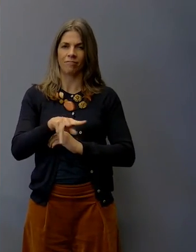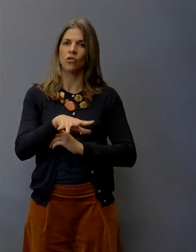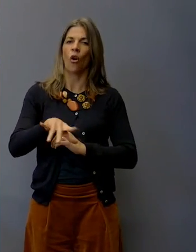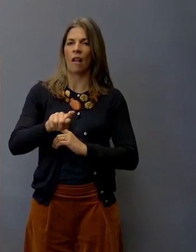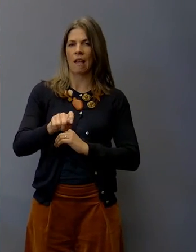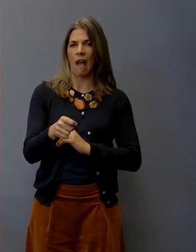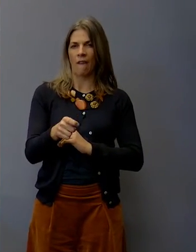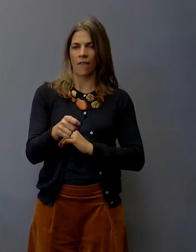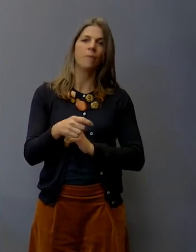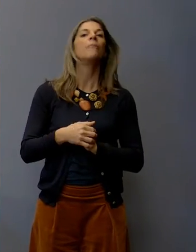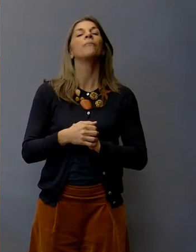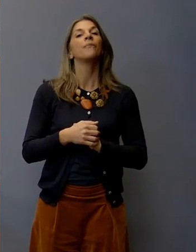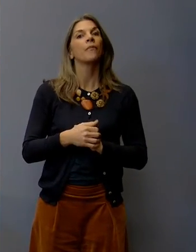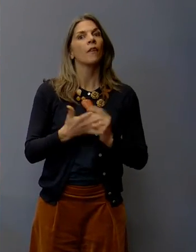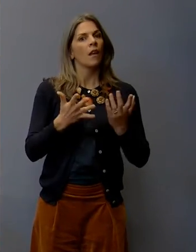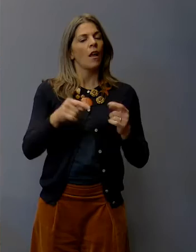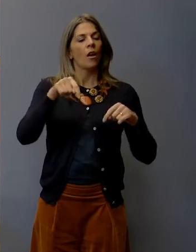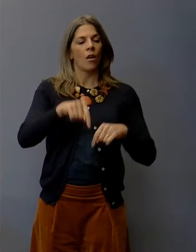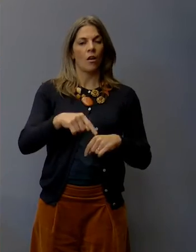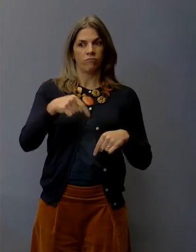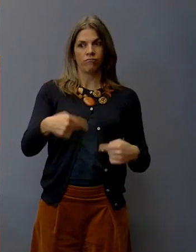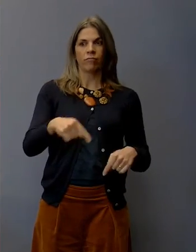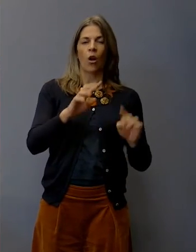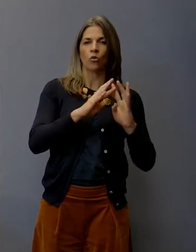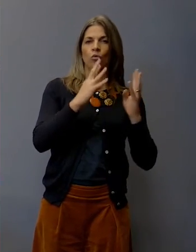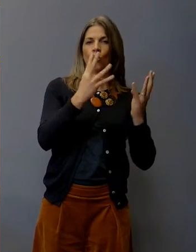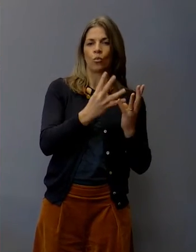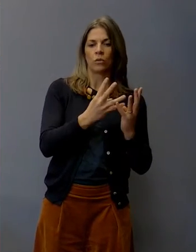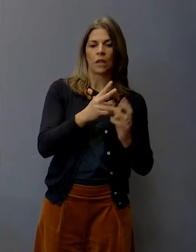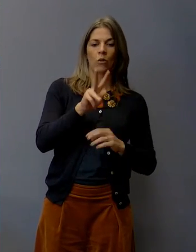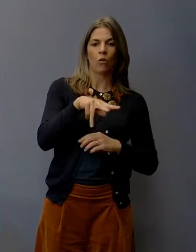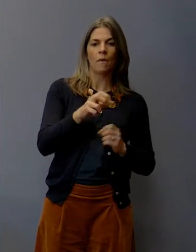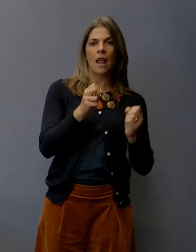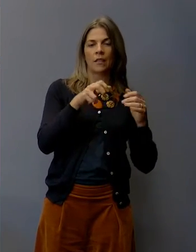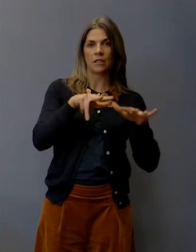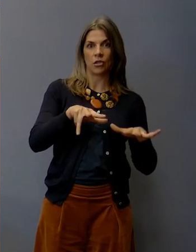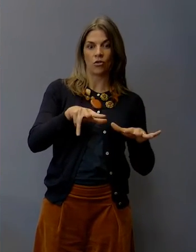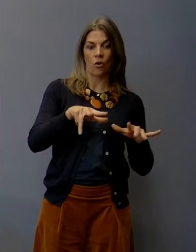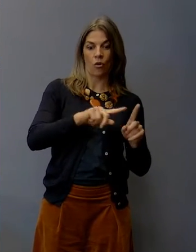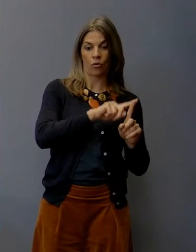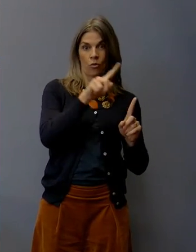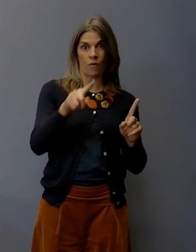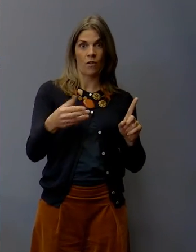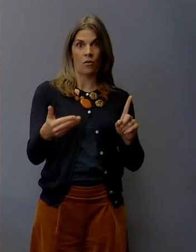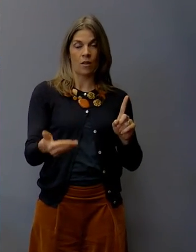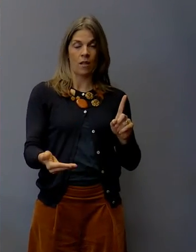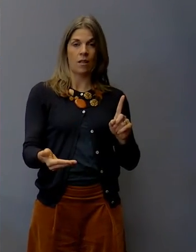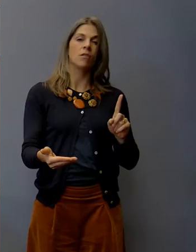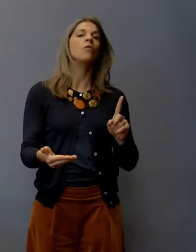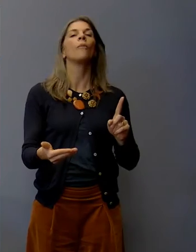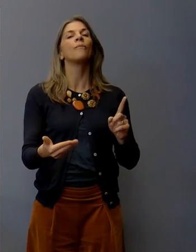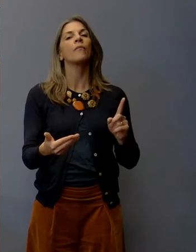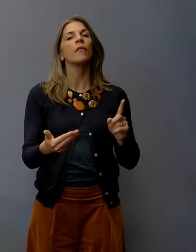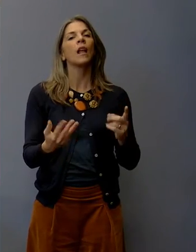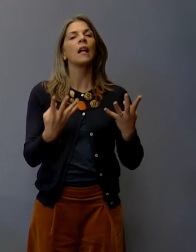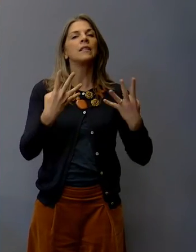vorrei ricordare anche che questa giunta dal 2018 ha rivisto completamente il sistema di contributi